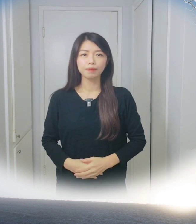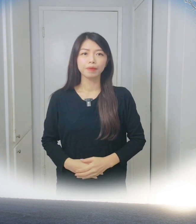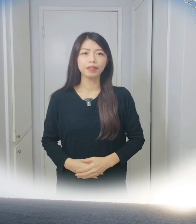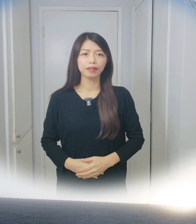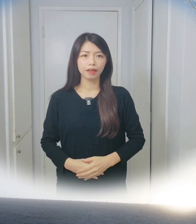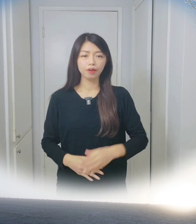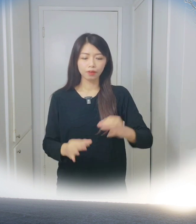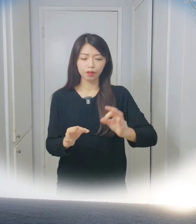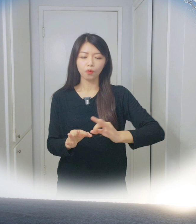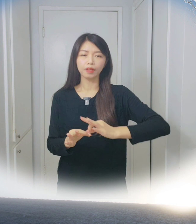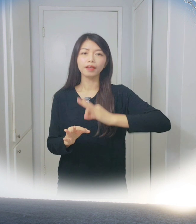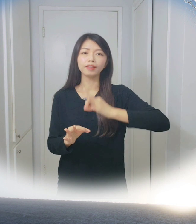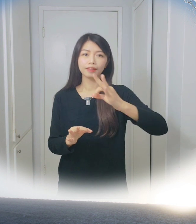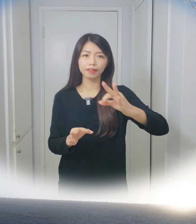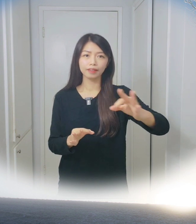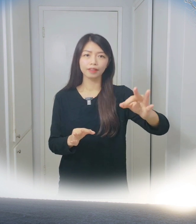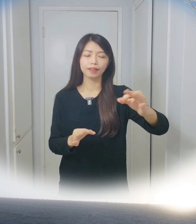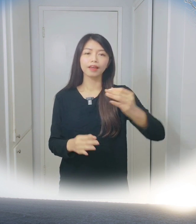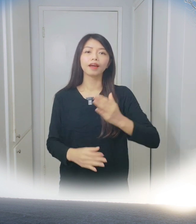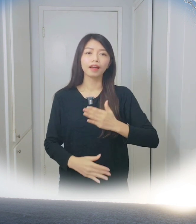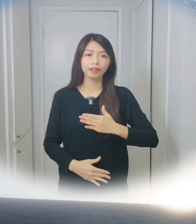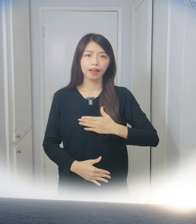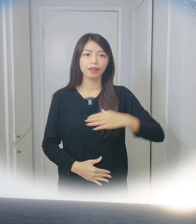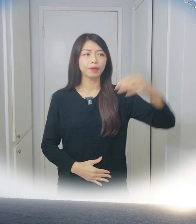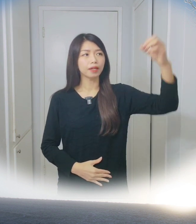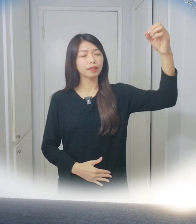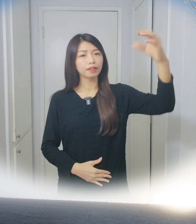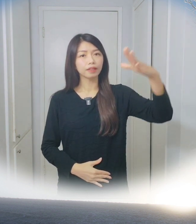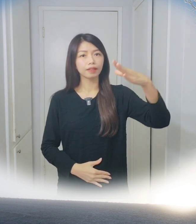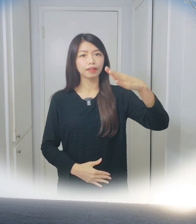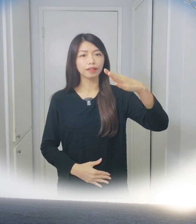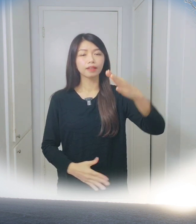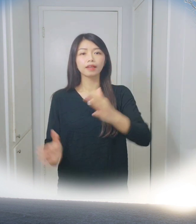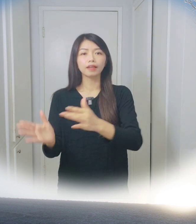다시 마지막만 해드릴게요. 영원한 나의 빛